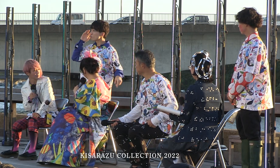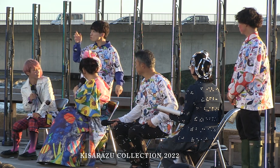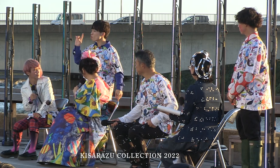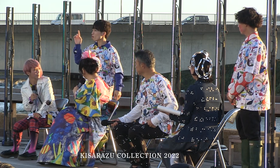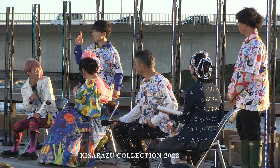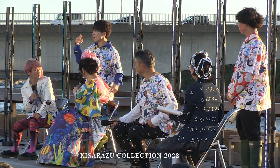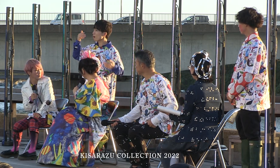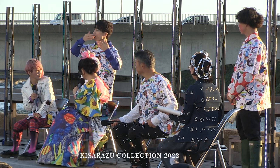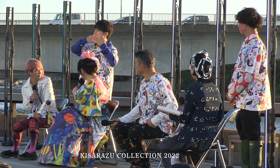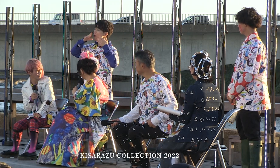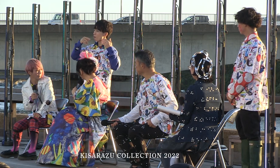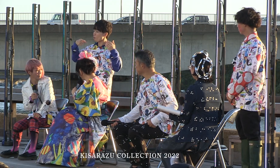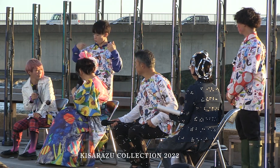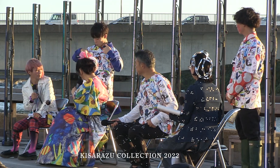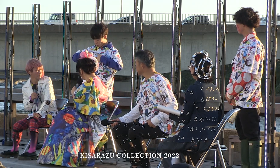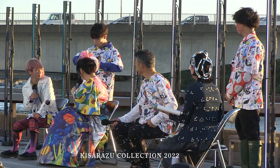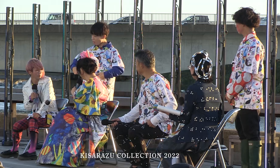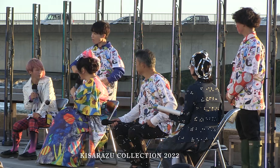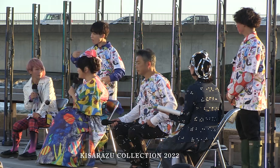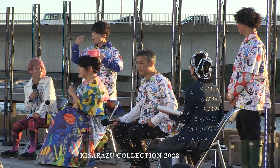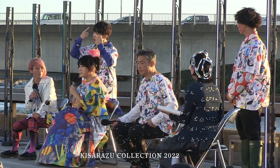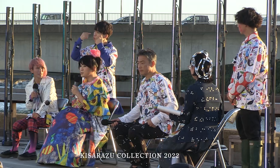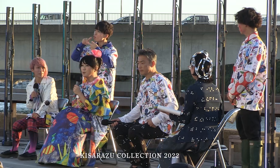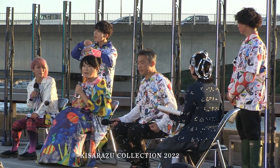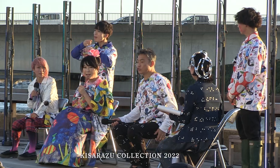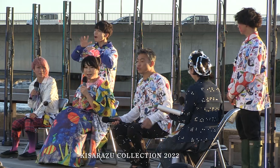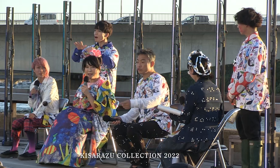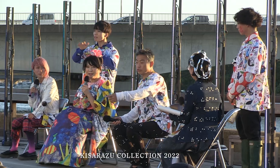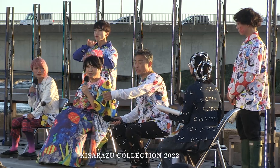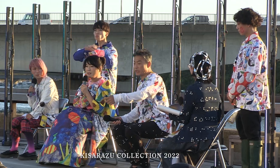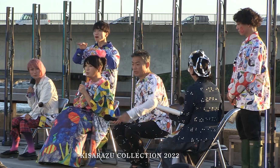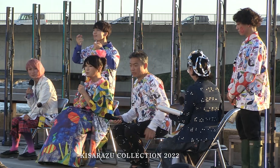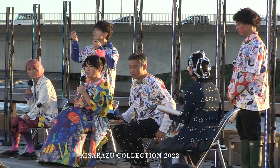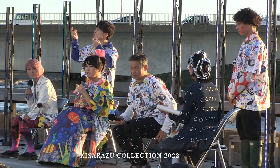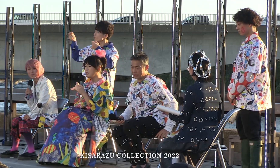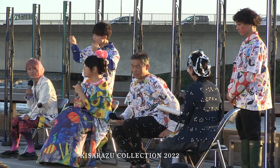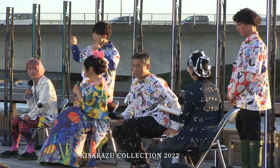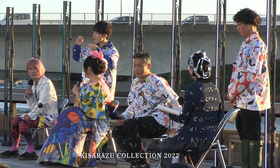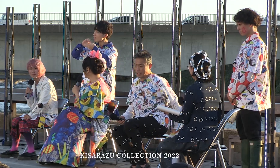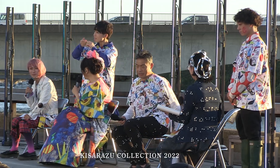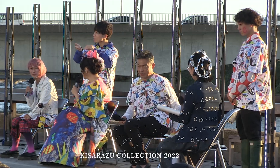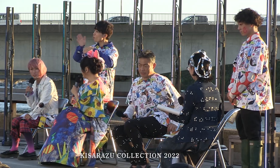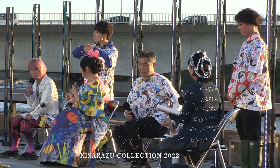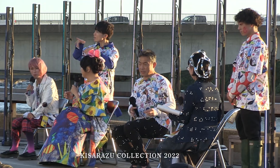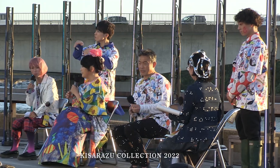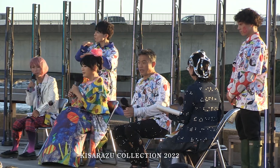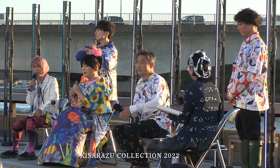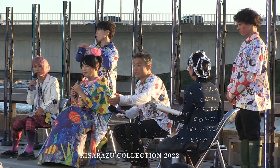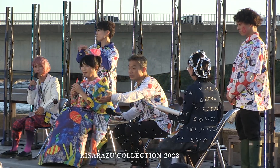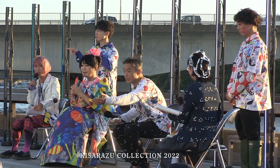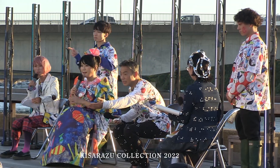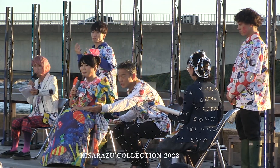絵もすごくそれぞれ個性があってうまいですよね。色を取り入れることがね、